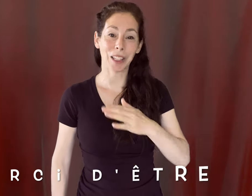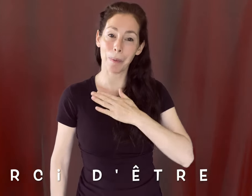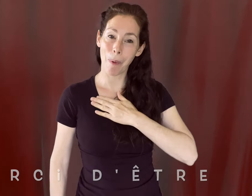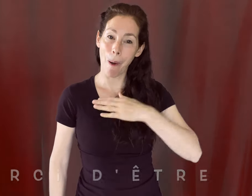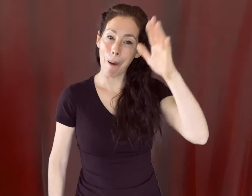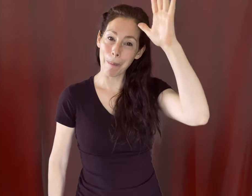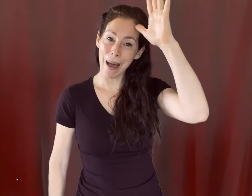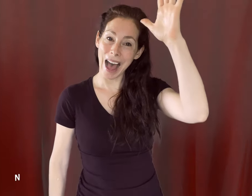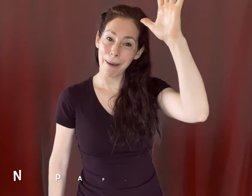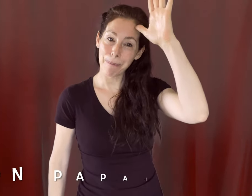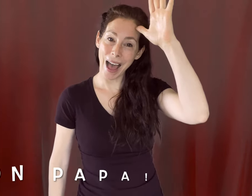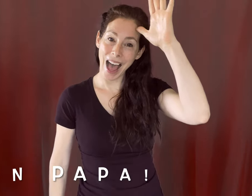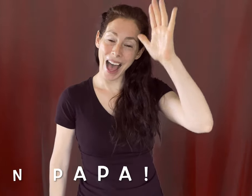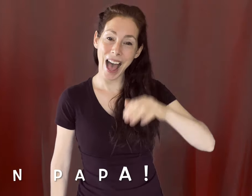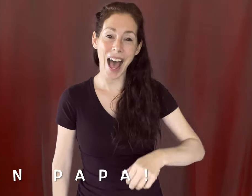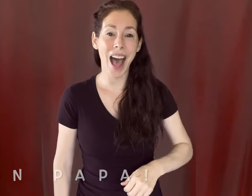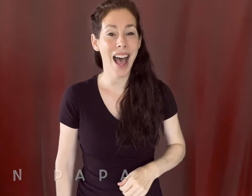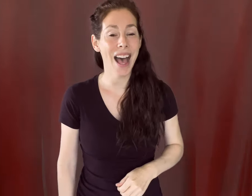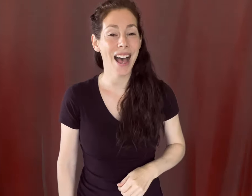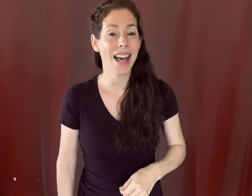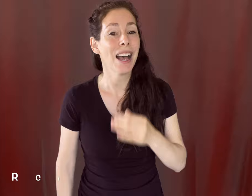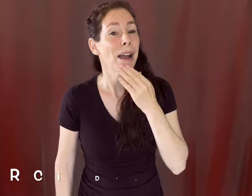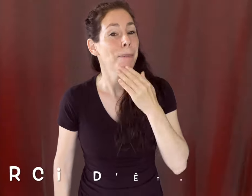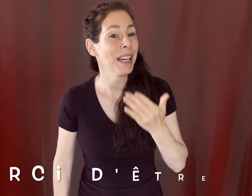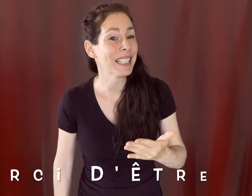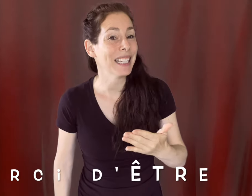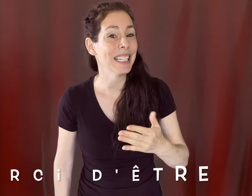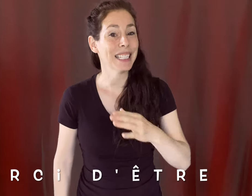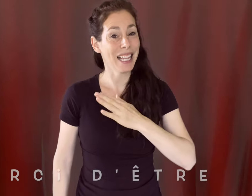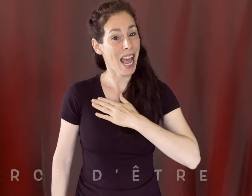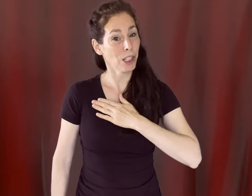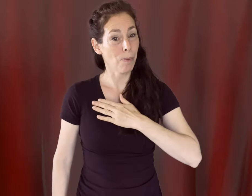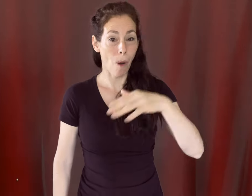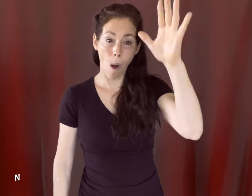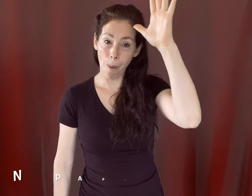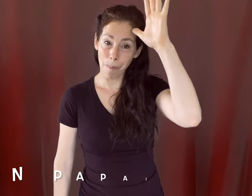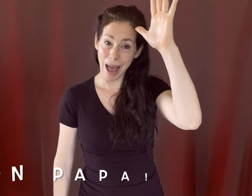d'être mon papa. Merci d'être mon papa.